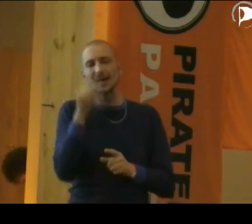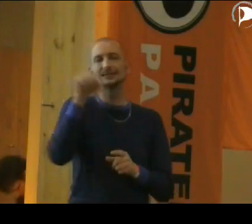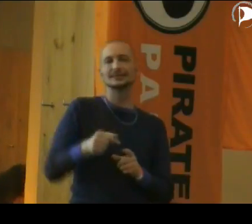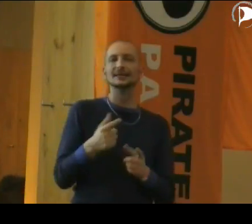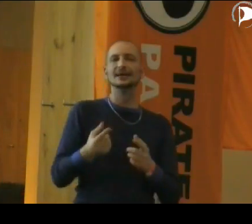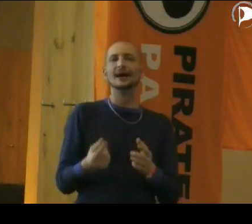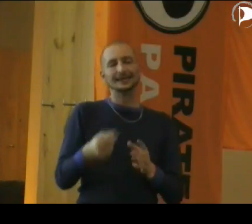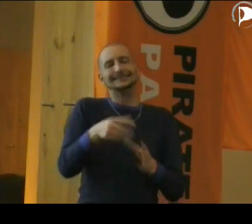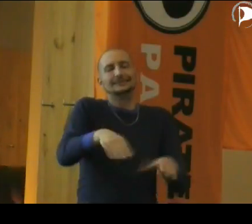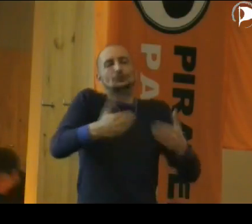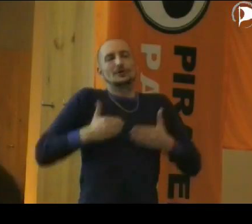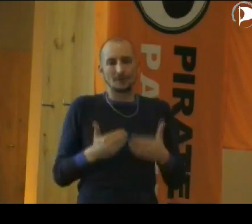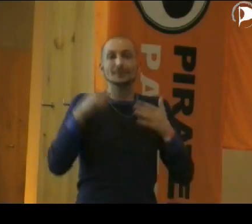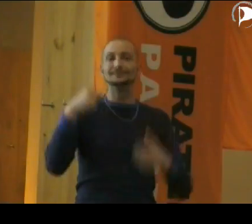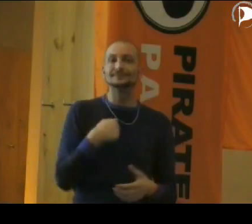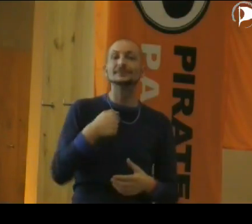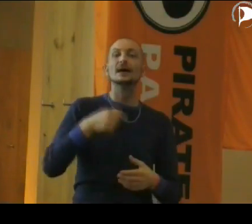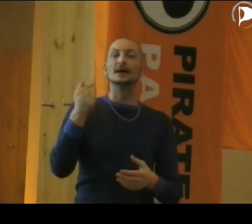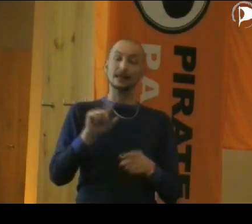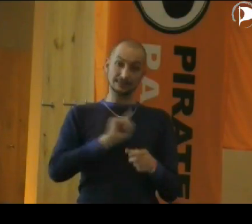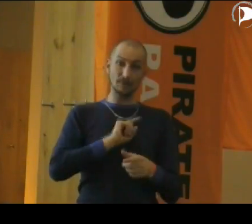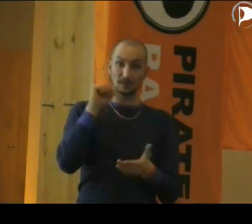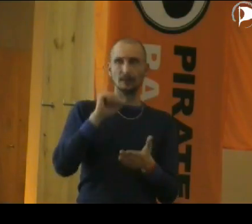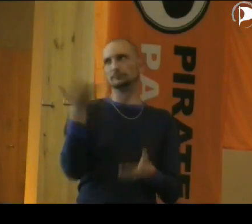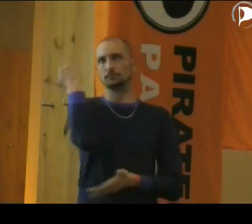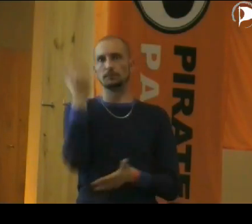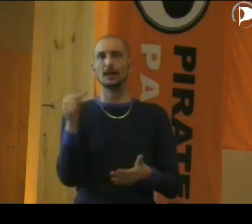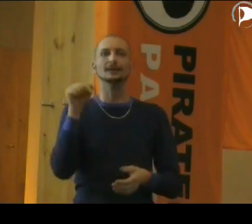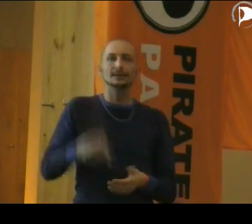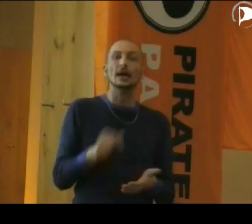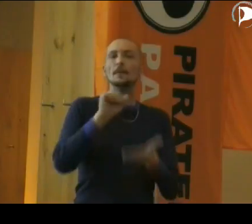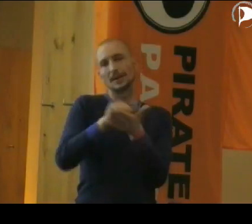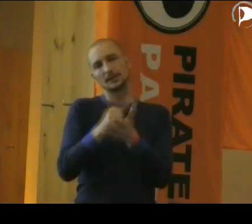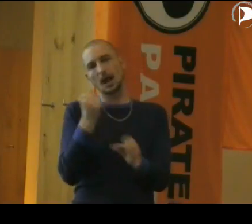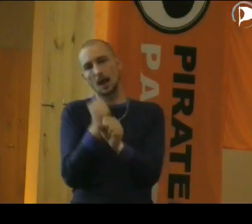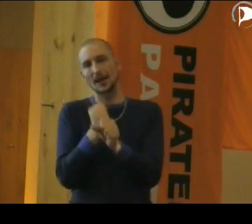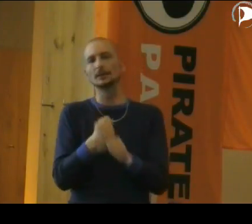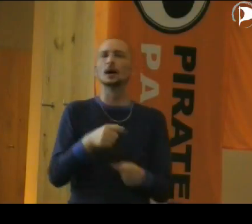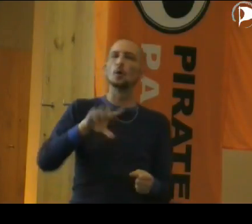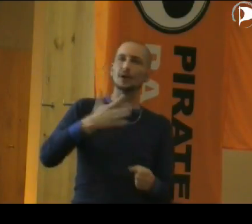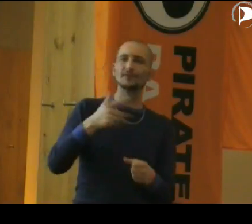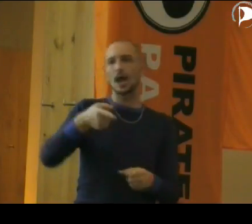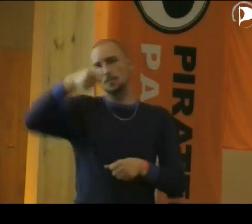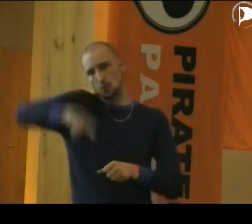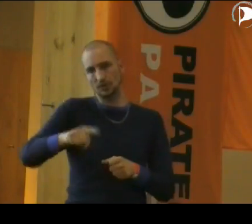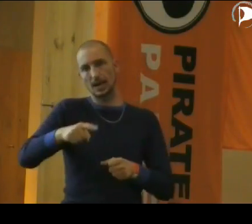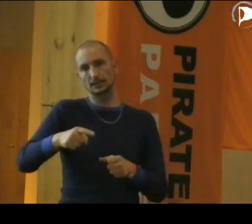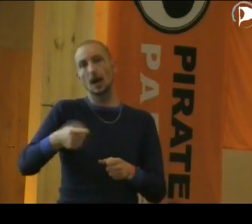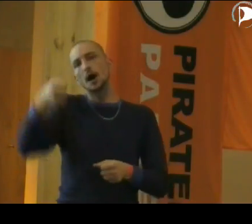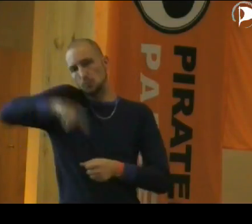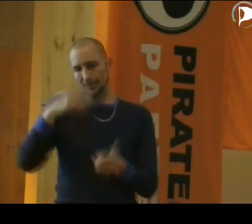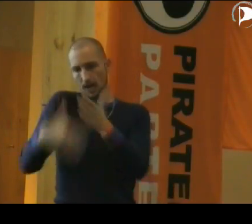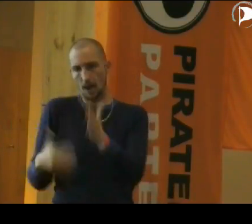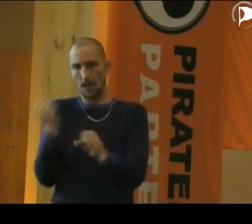bleiben aussehen schon in der redaktion gearbeitet habe und zwar über einen monate anderthalb monate in der redaktion des ab- und wieder